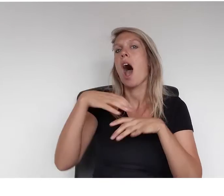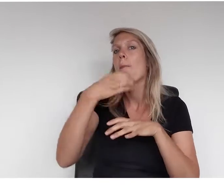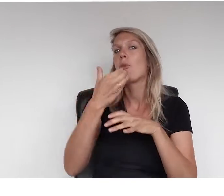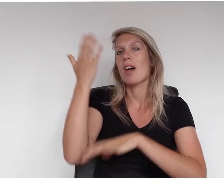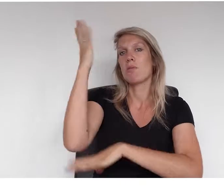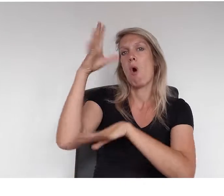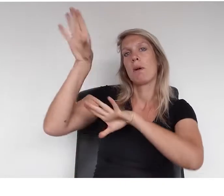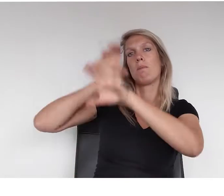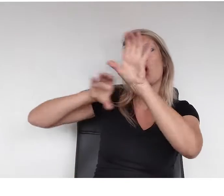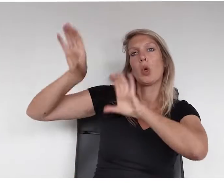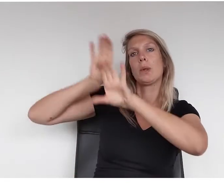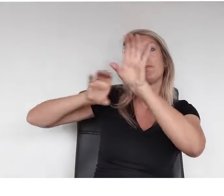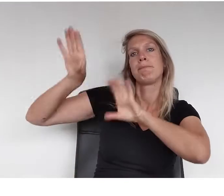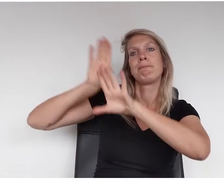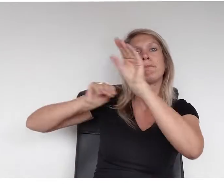ja. Lekker appels plukken.